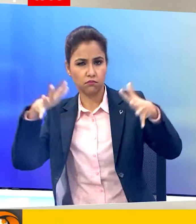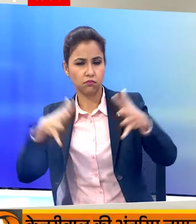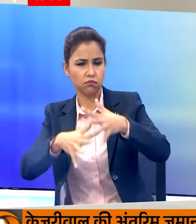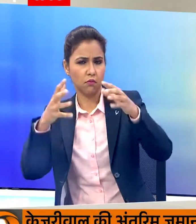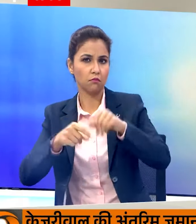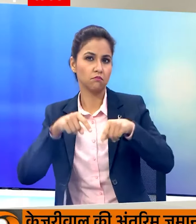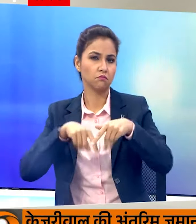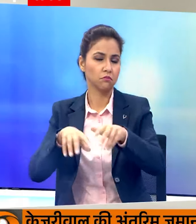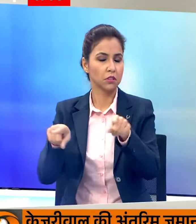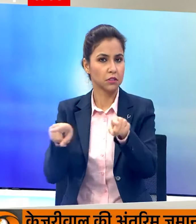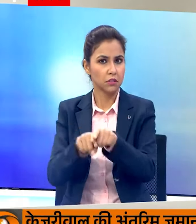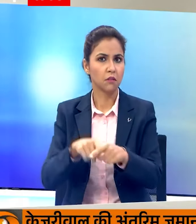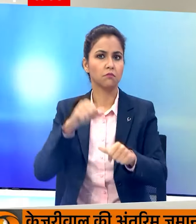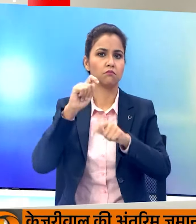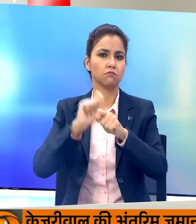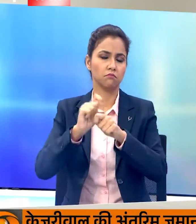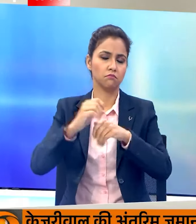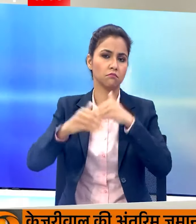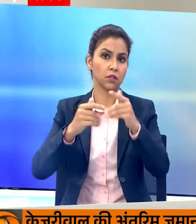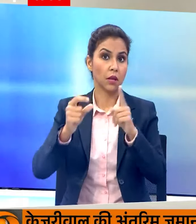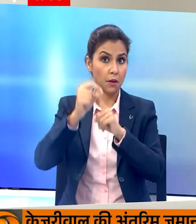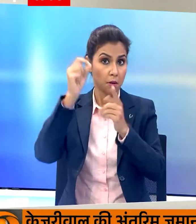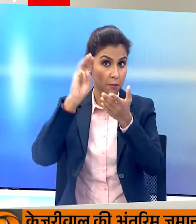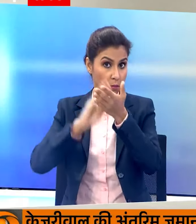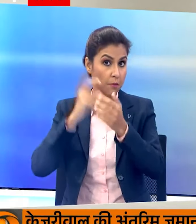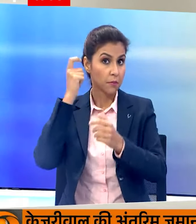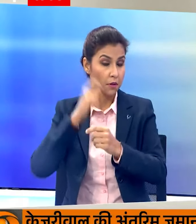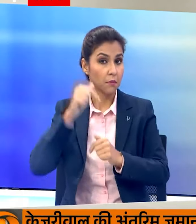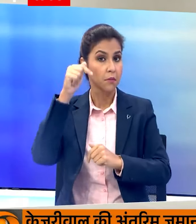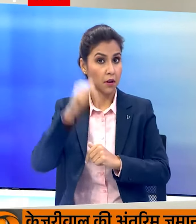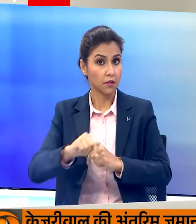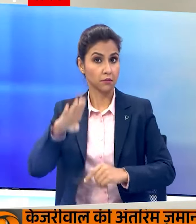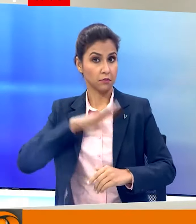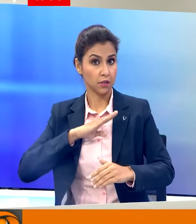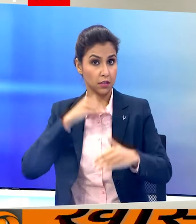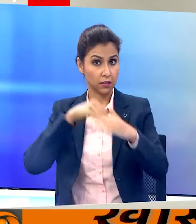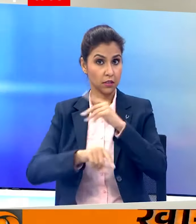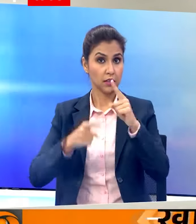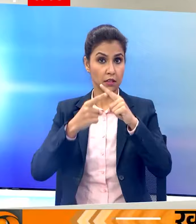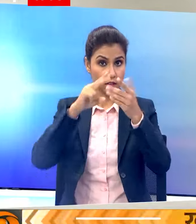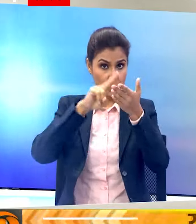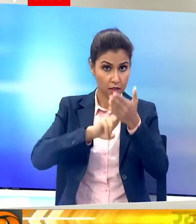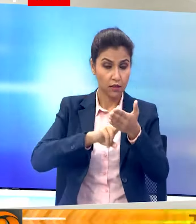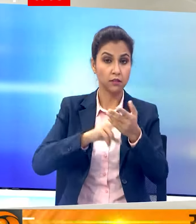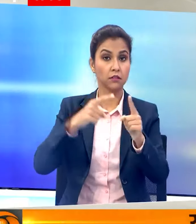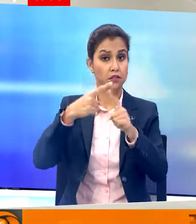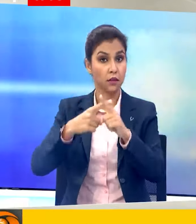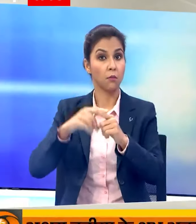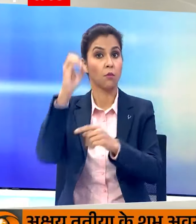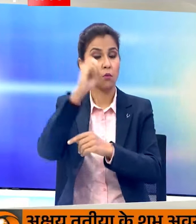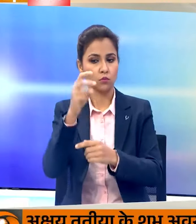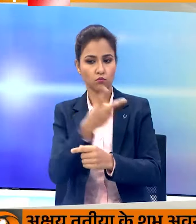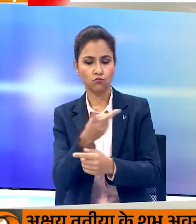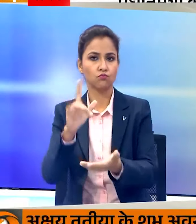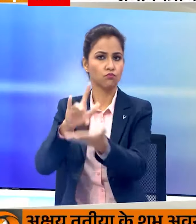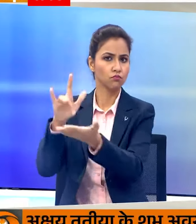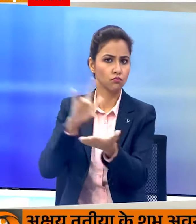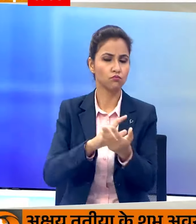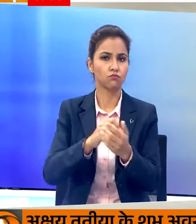और रोड शो का दौर जारी है प्रधानमंत्री नरेंद्र मोदी आज महाराष्ट्र तेलंगाना और उड़ीसा में चुनाव प्रचार